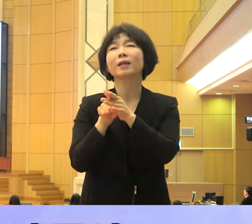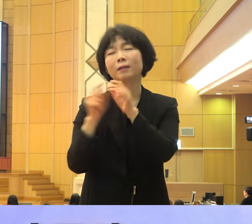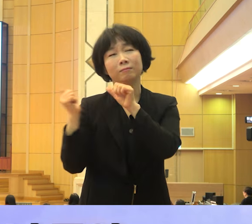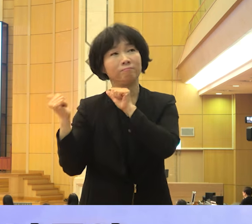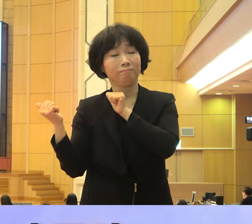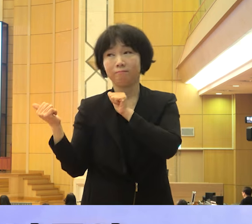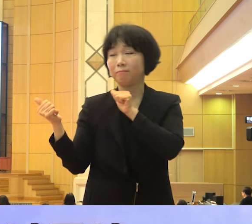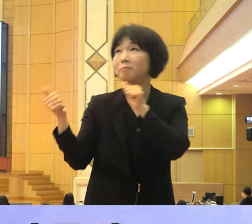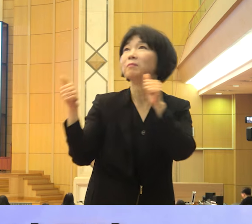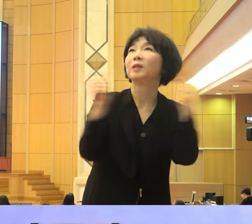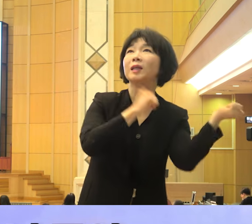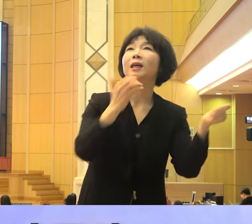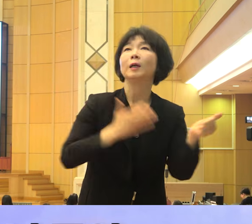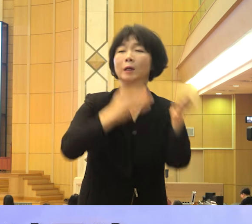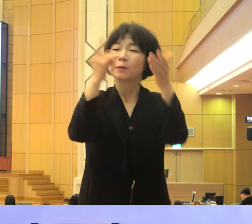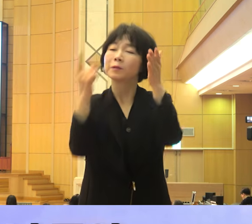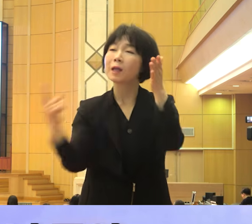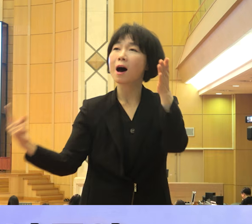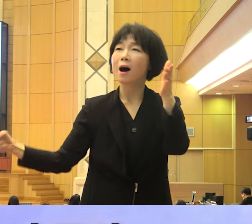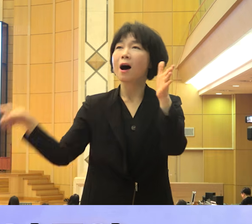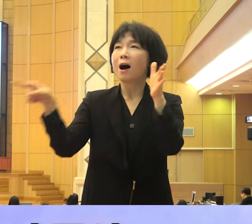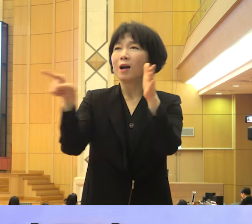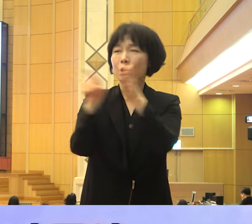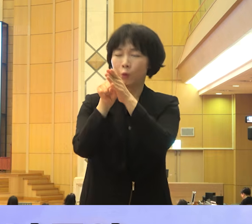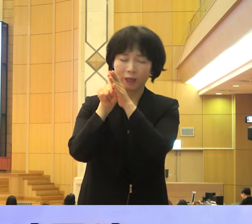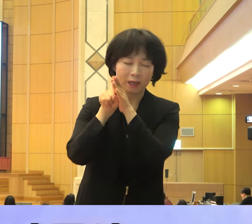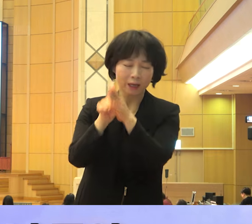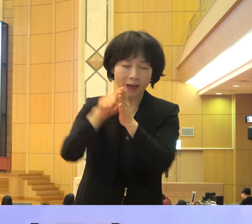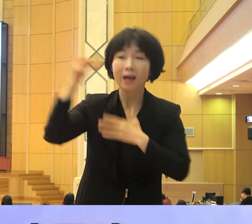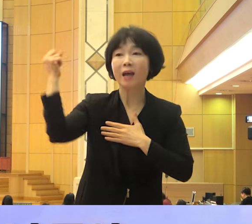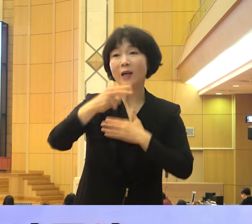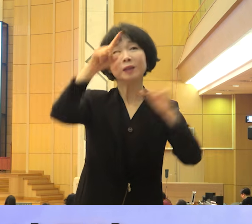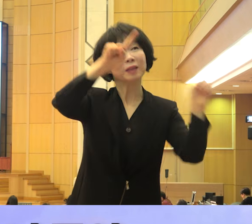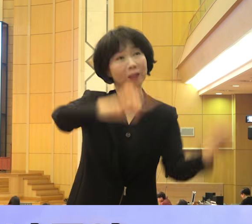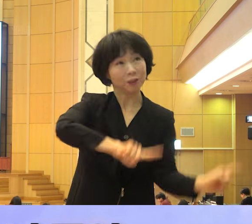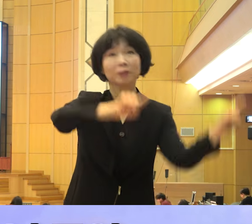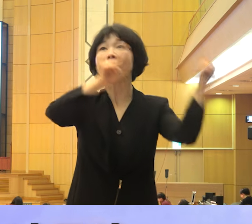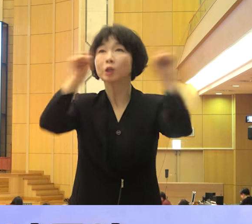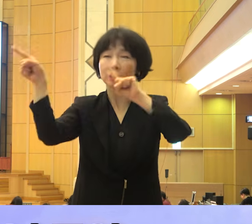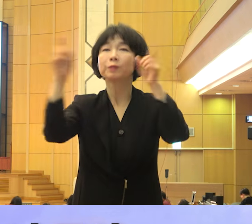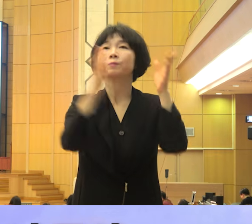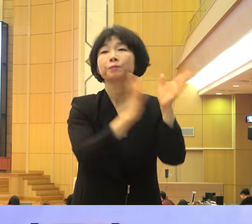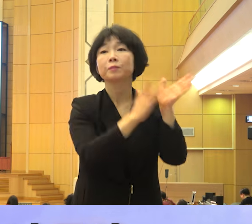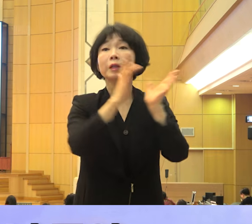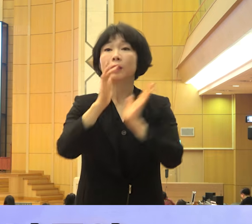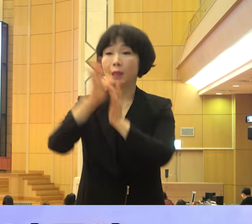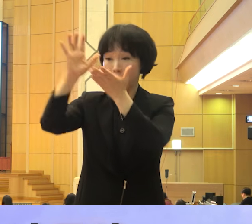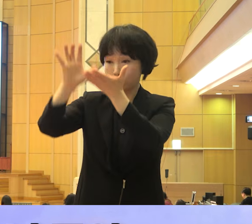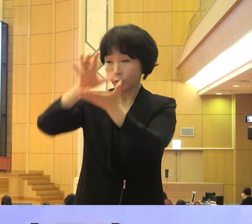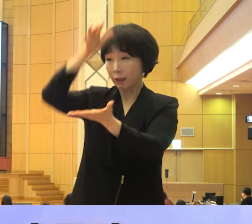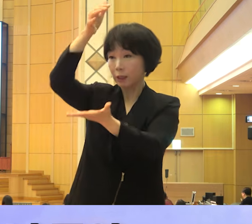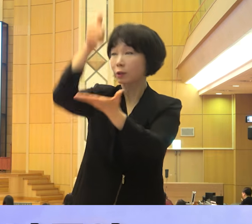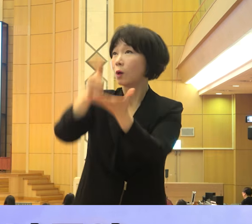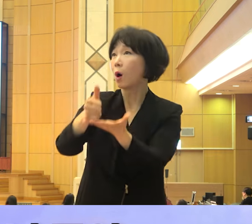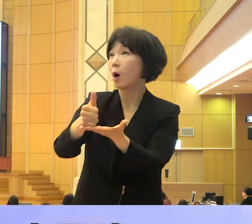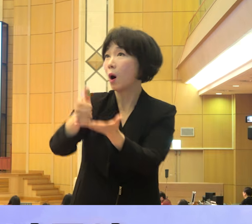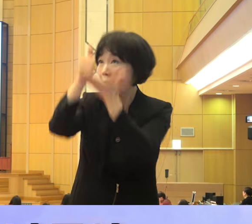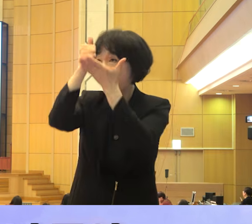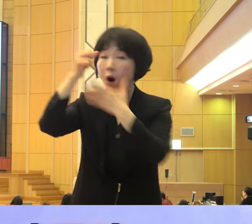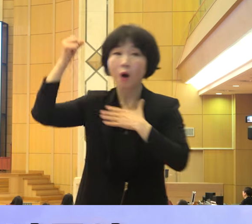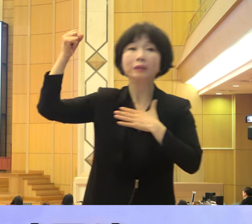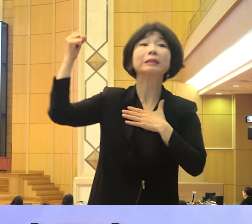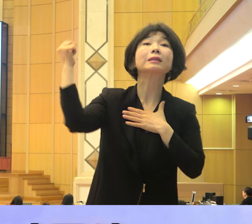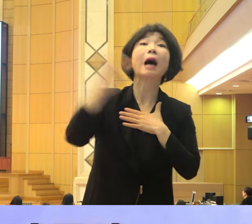날 위해 죽으신, 날 위해 다시 사신 예수 그리스도,